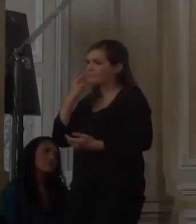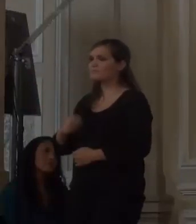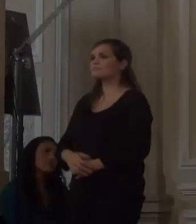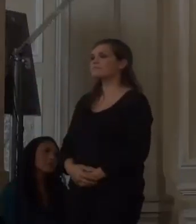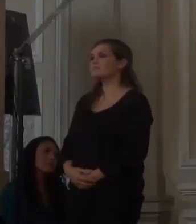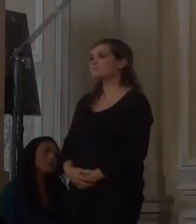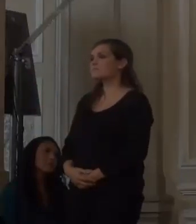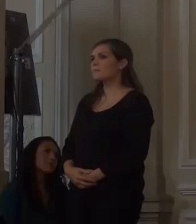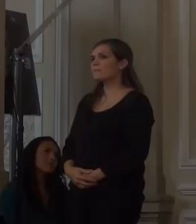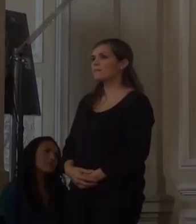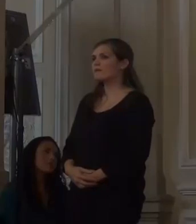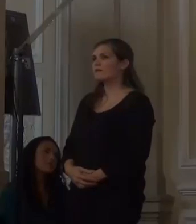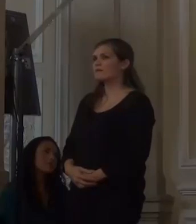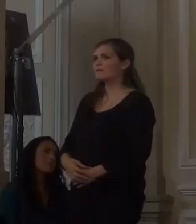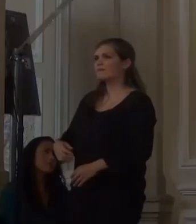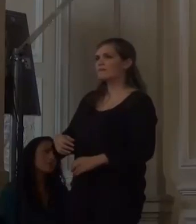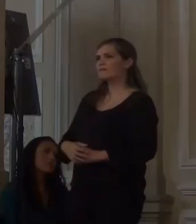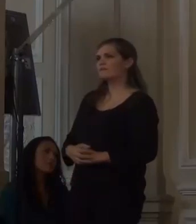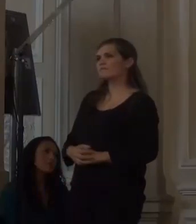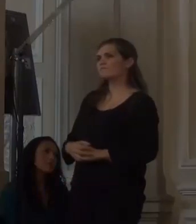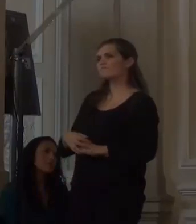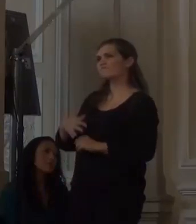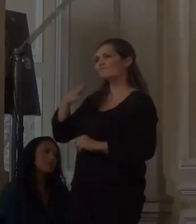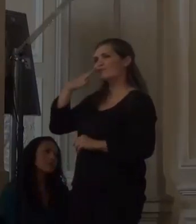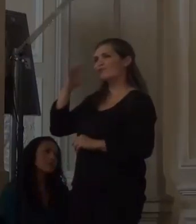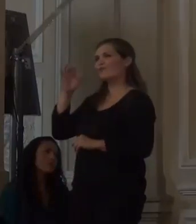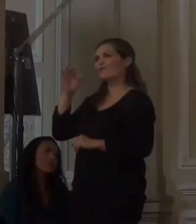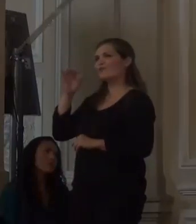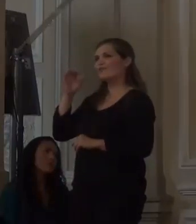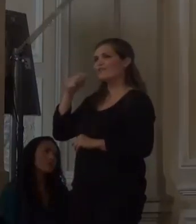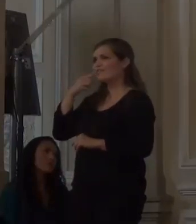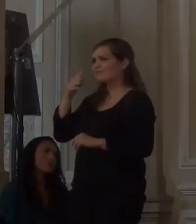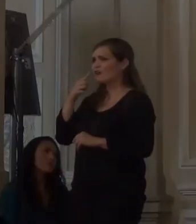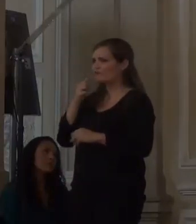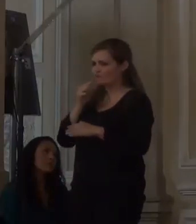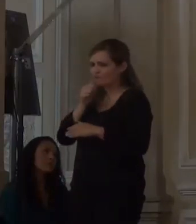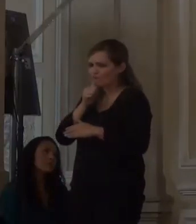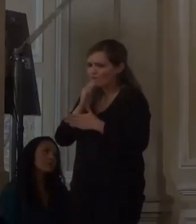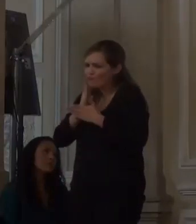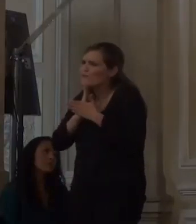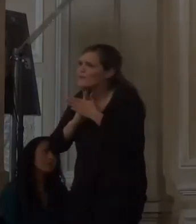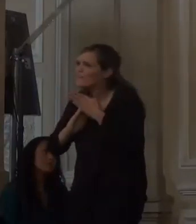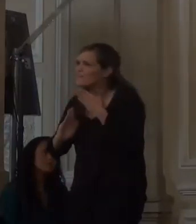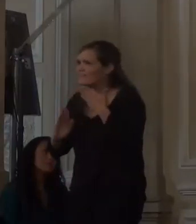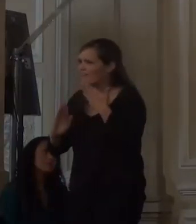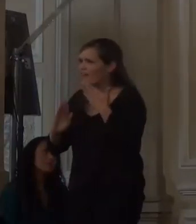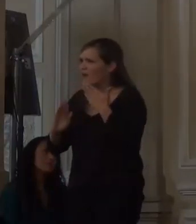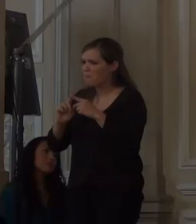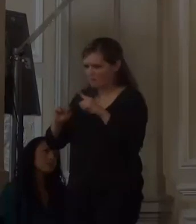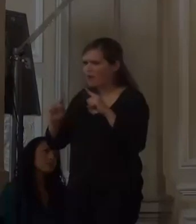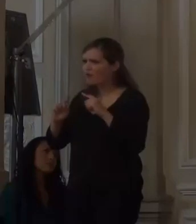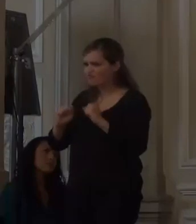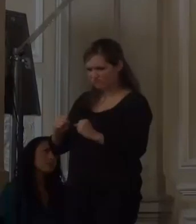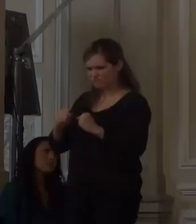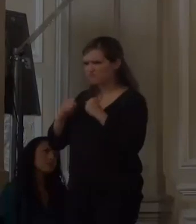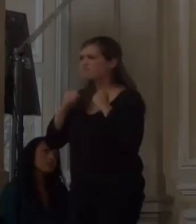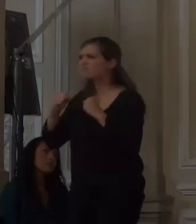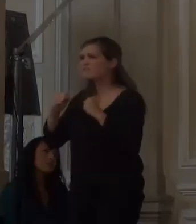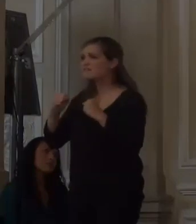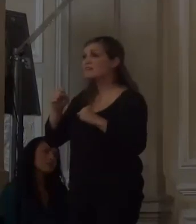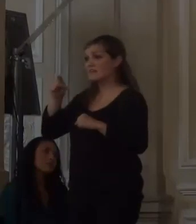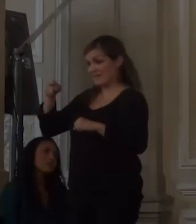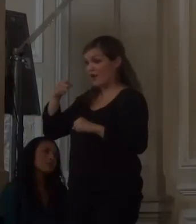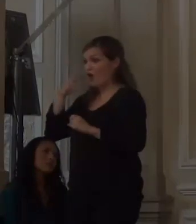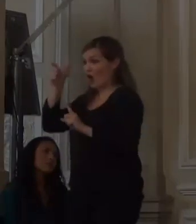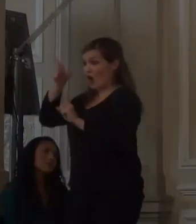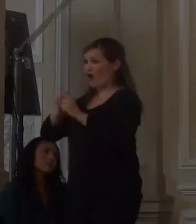ha dicho, y lo dice además con una forma humilde, pero con gran fuerza, siempre ha dicho que